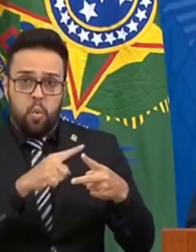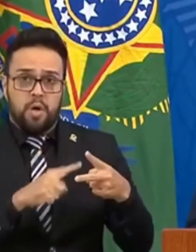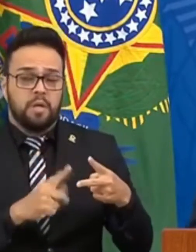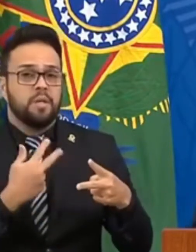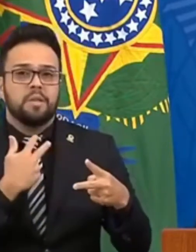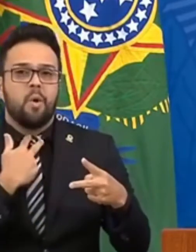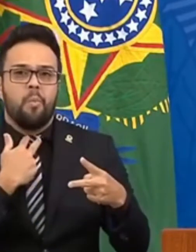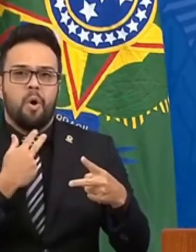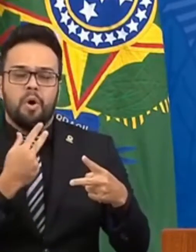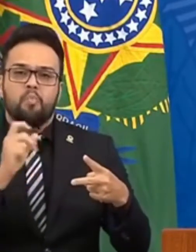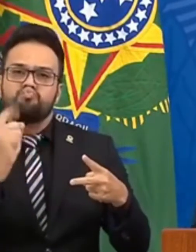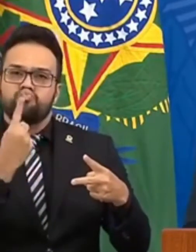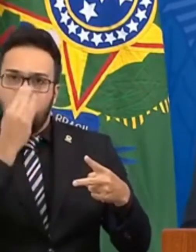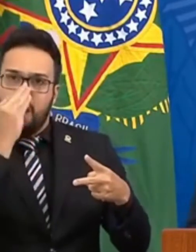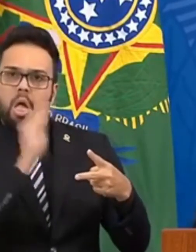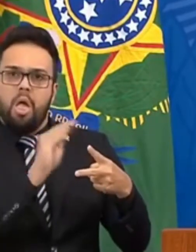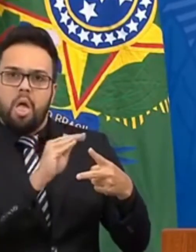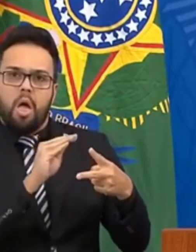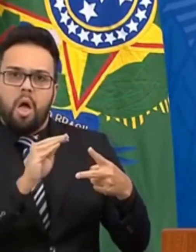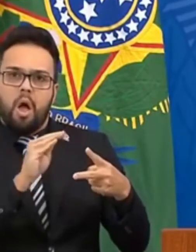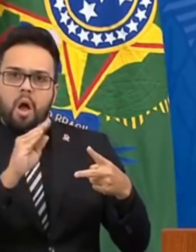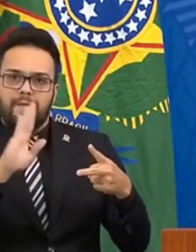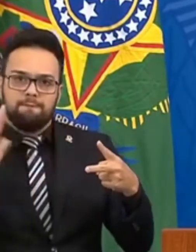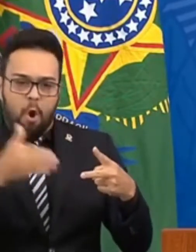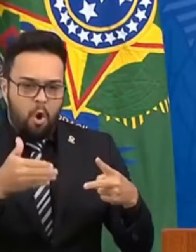exclusivamente outra